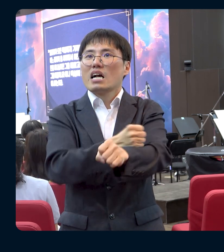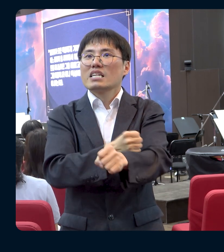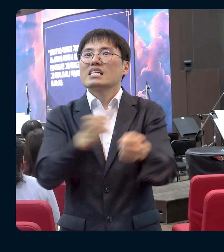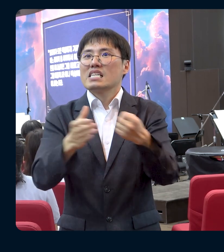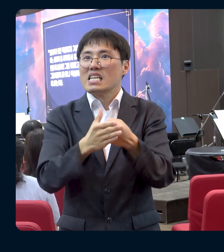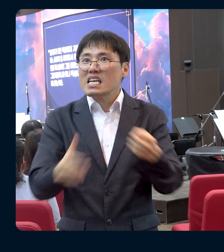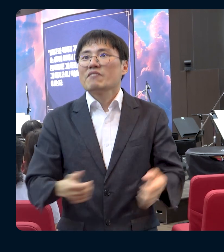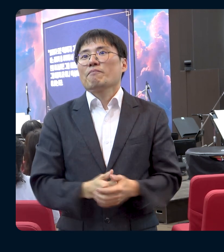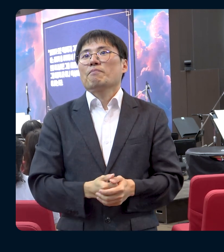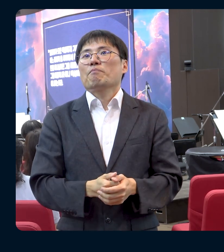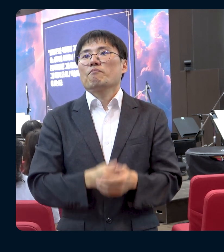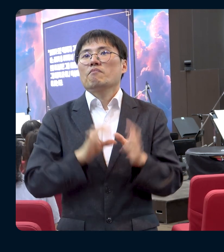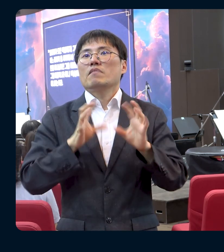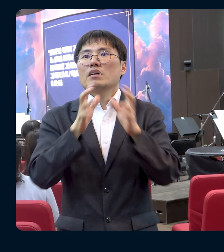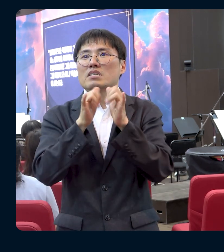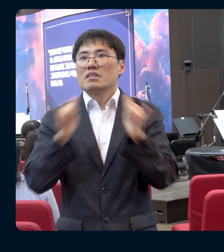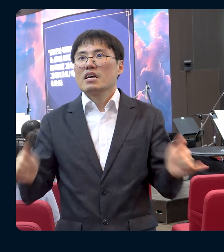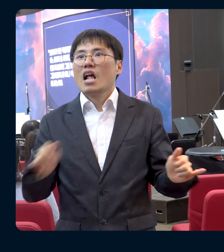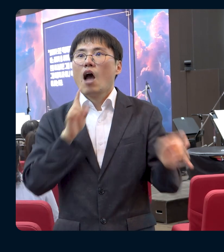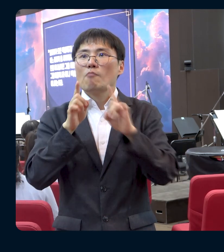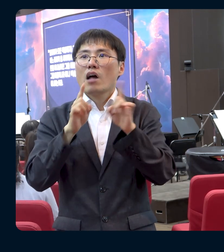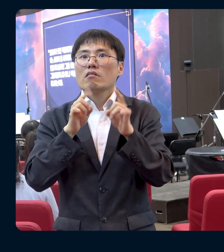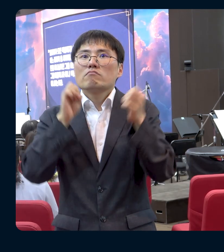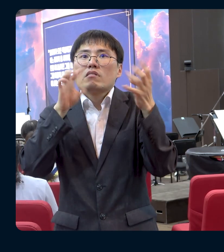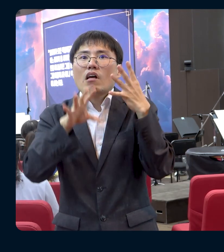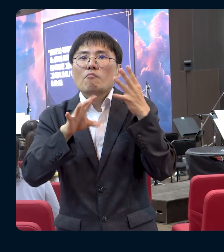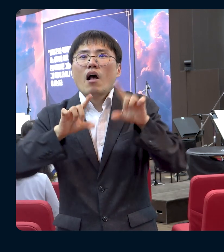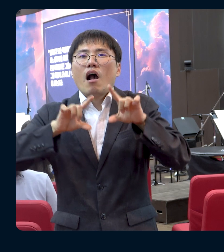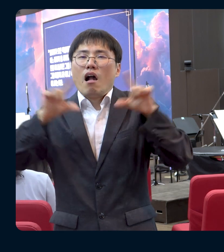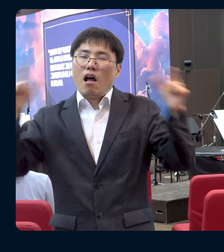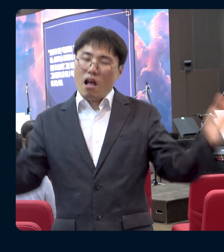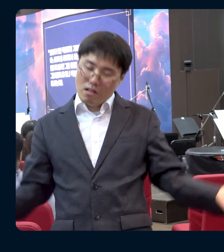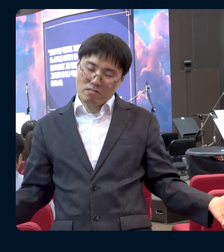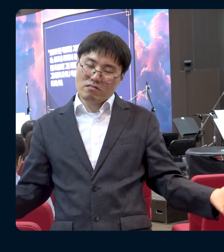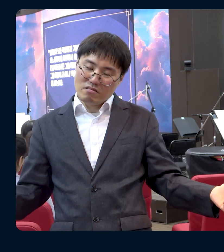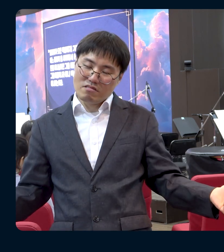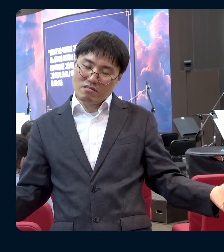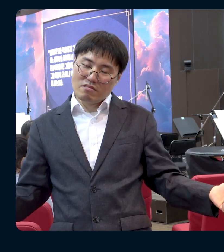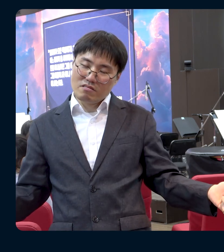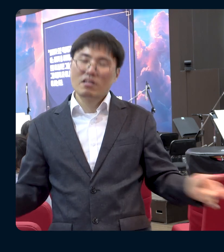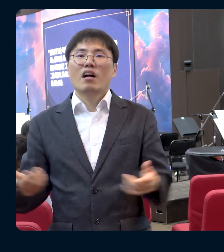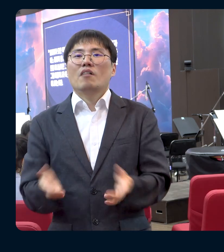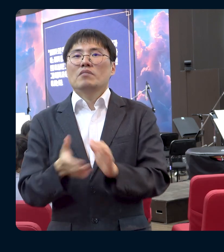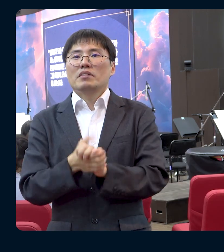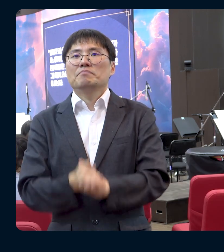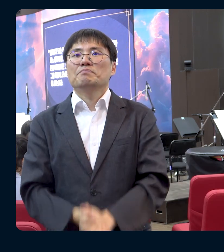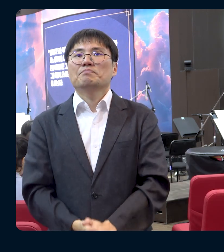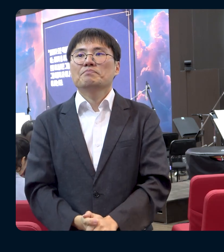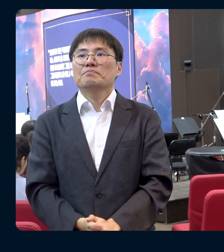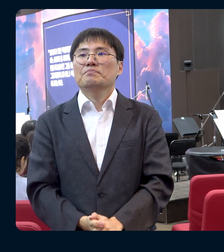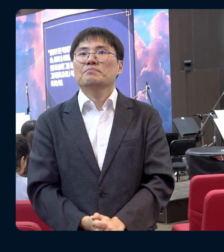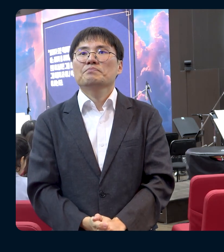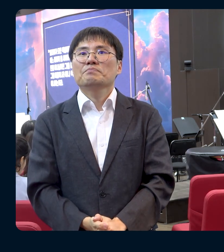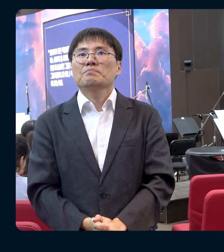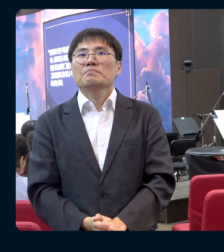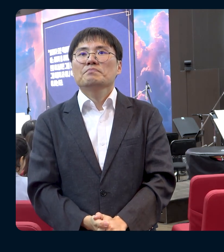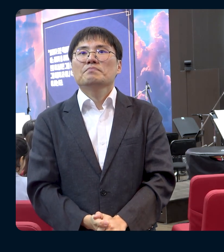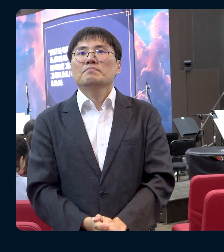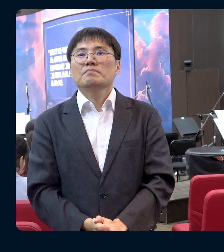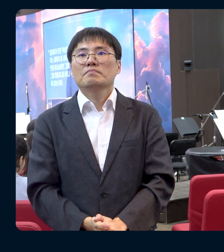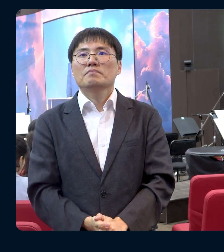만일 하나님이면 그를 따를지니라 하니 백성이 말 한마디도 대답하지